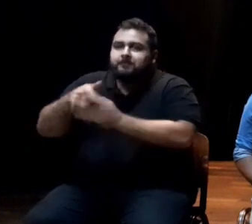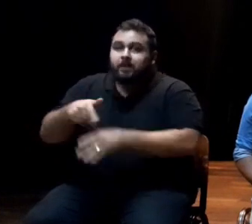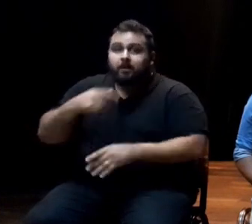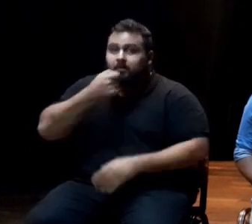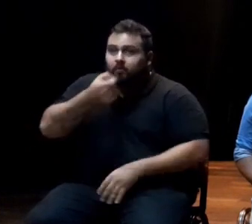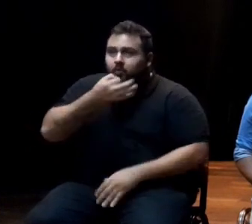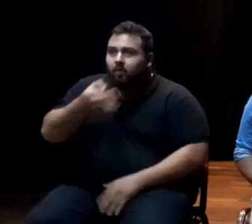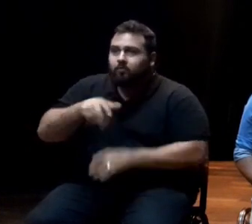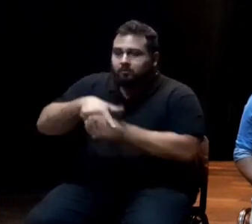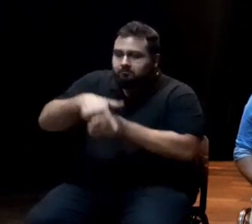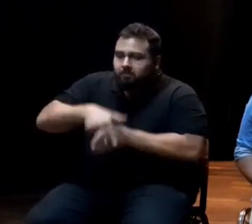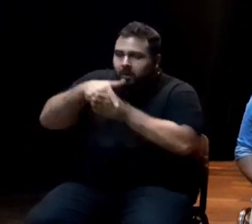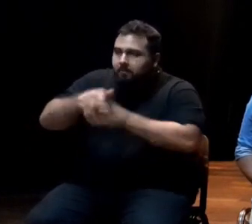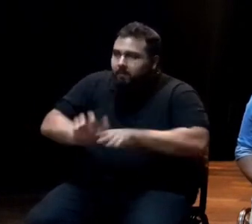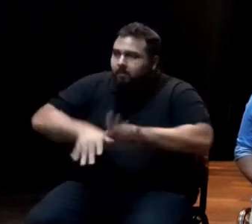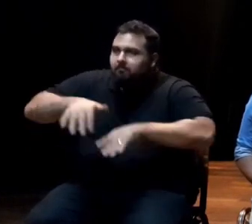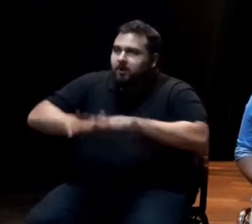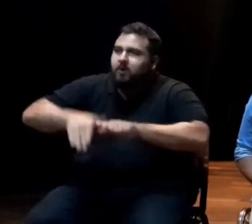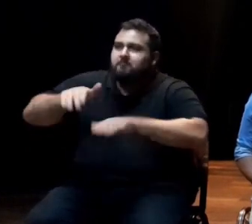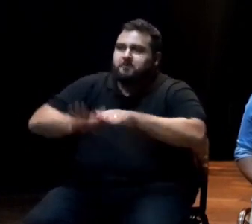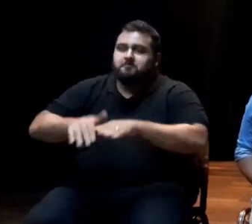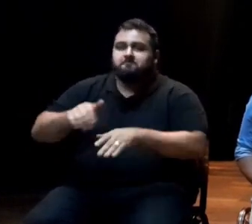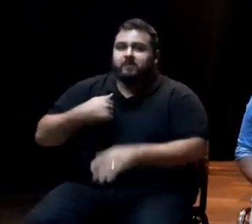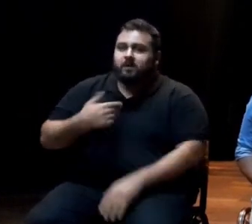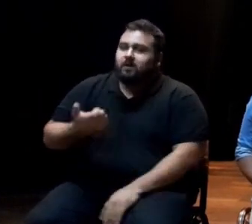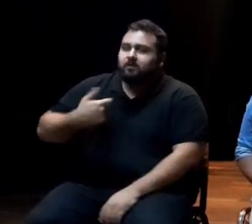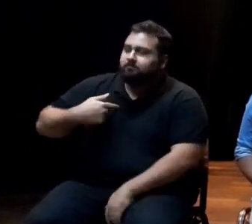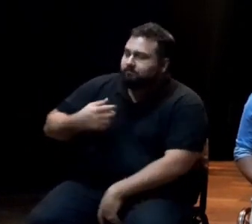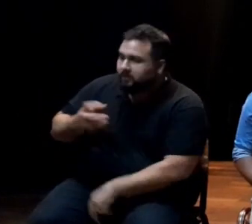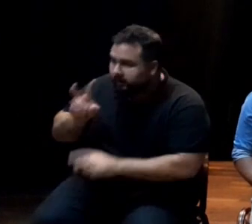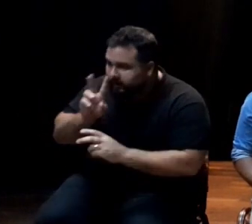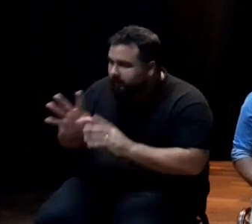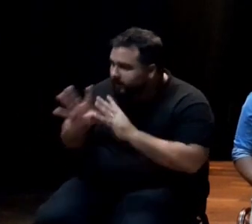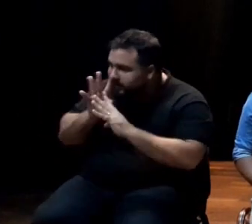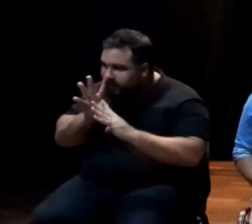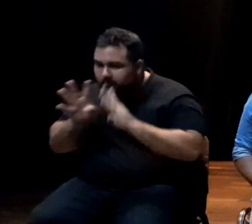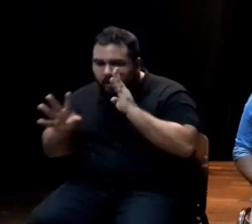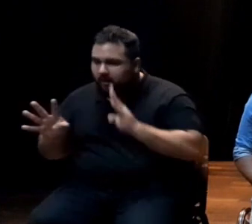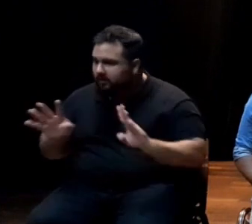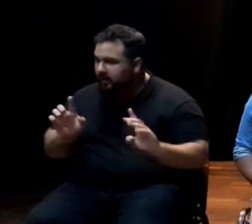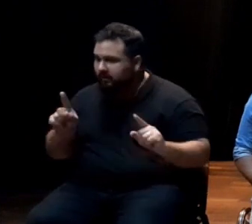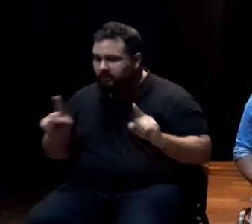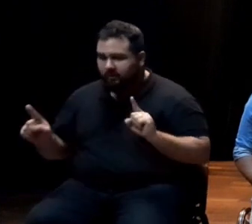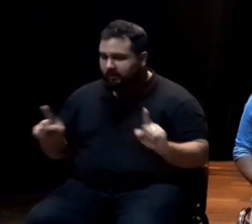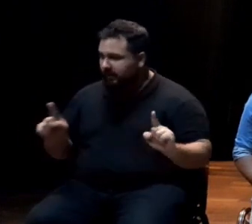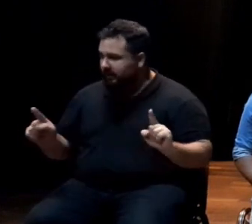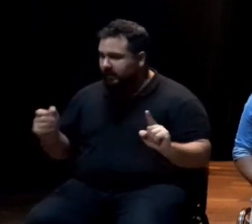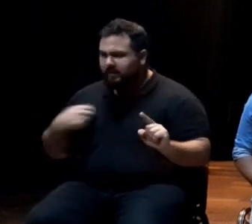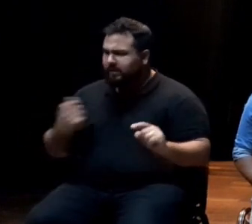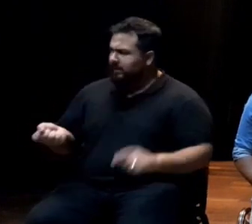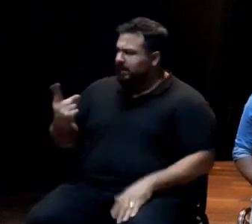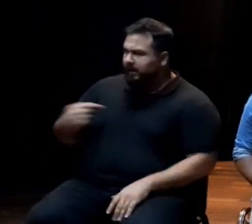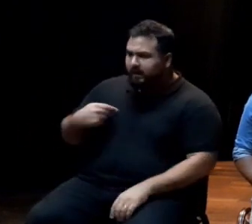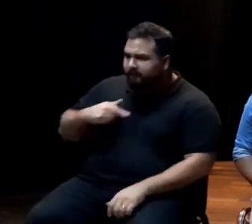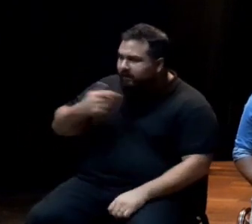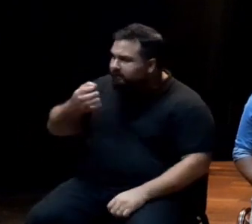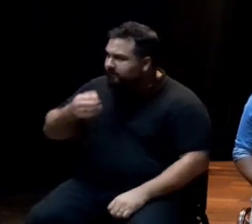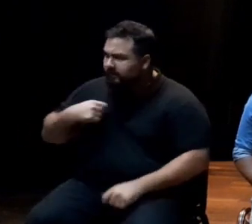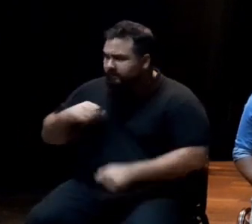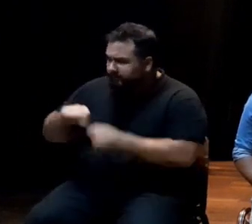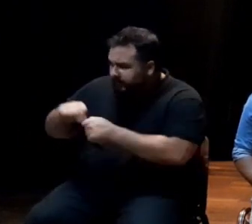coisas também, né? Eu não consigo evitar. E eu fiquei, meu Deus, será que vai fazer esse